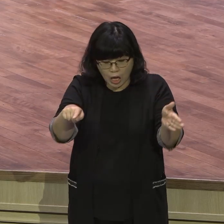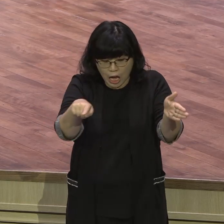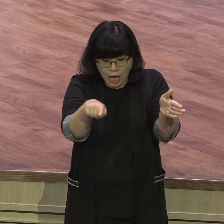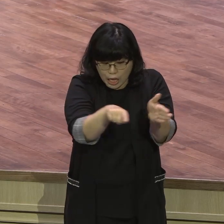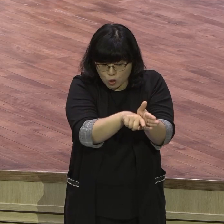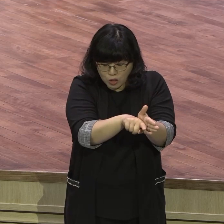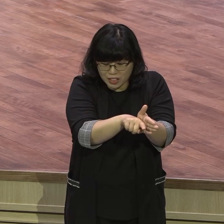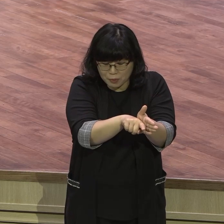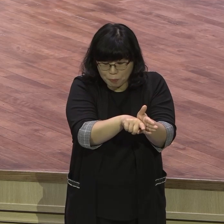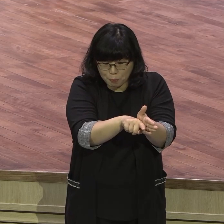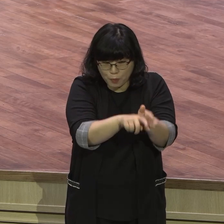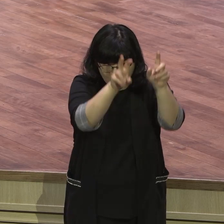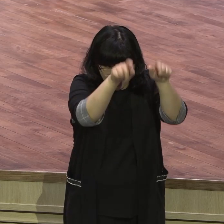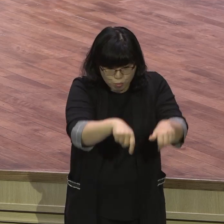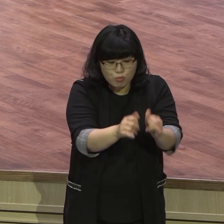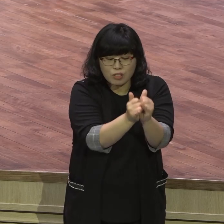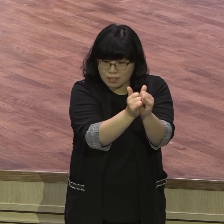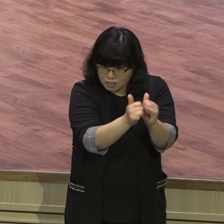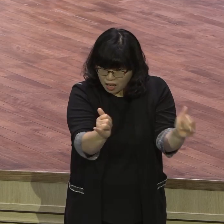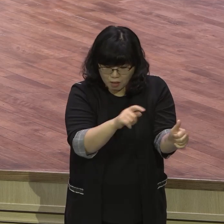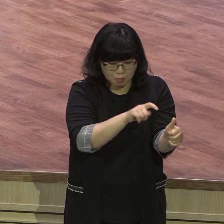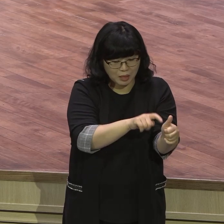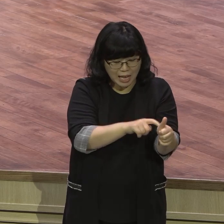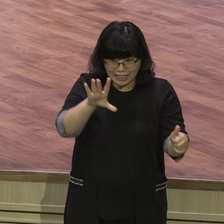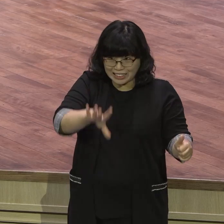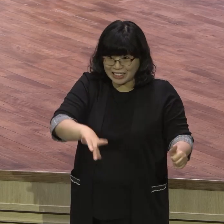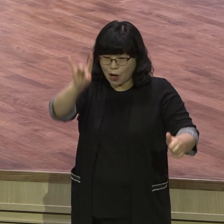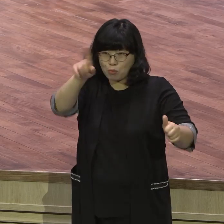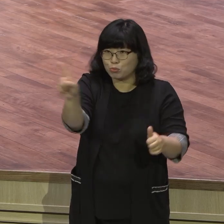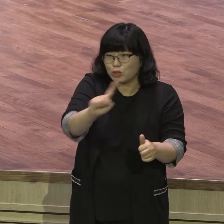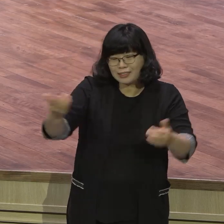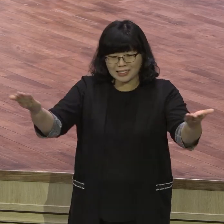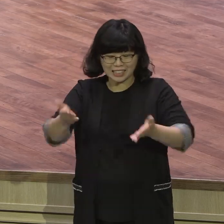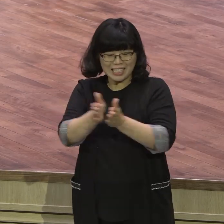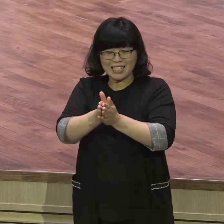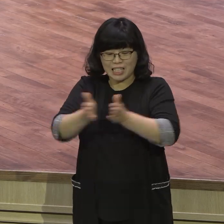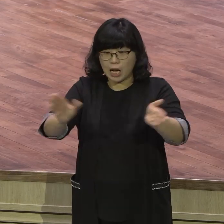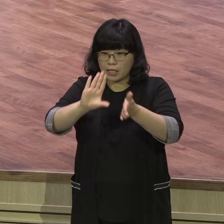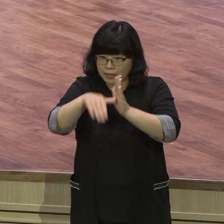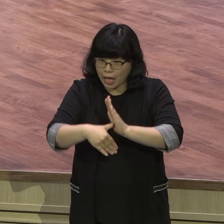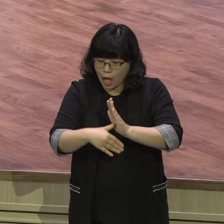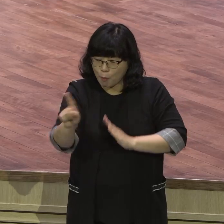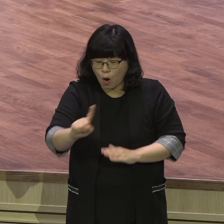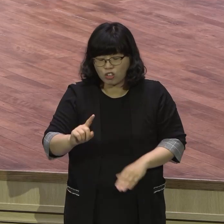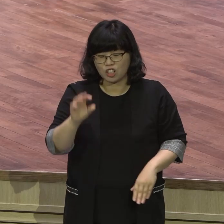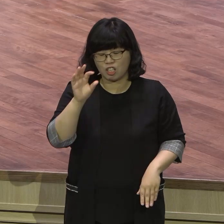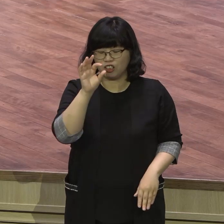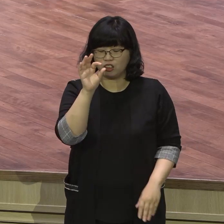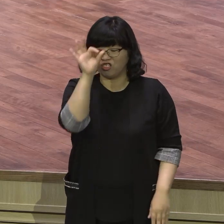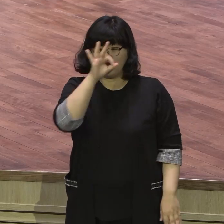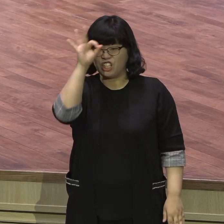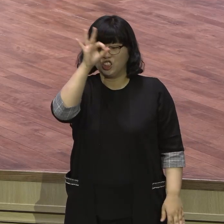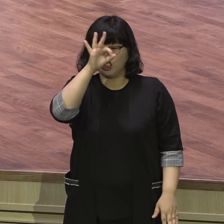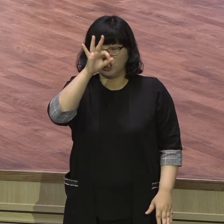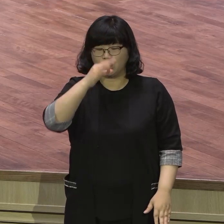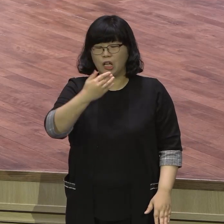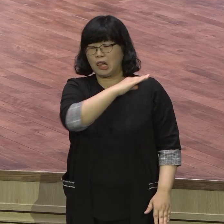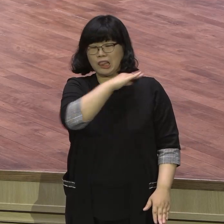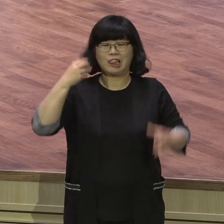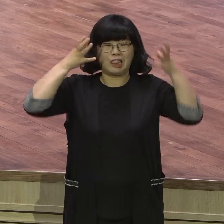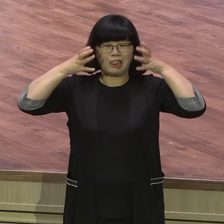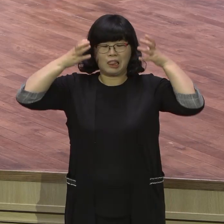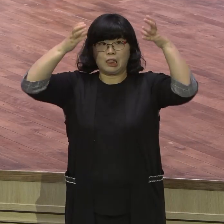머리를 갖다 놓고 돼지 머리를 갖다 놓고 고사를 지내요. 영화를 착 만들어가 대박 터지게 해달라고